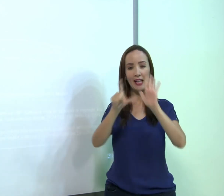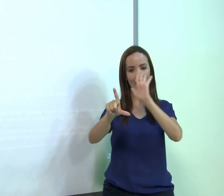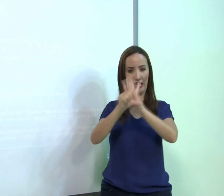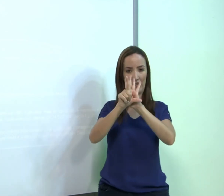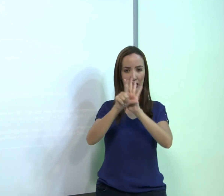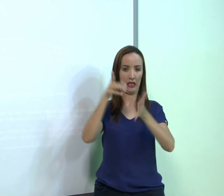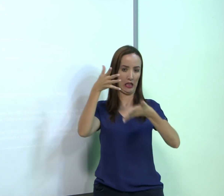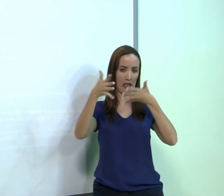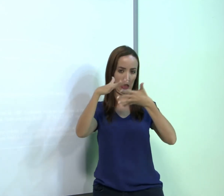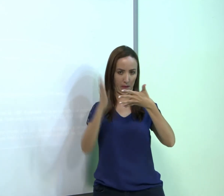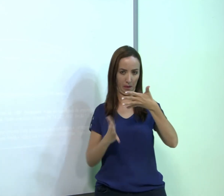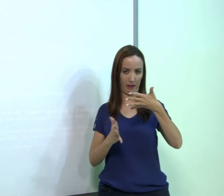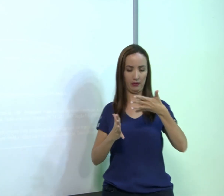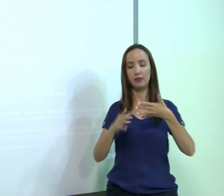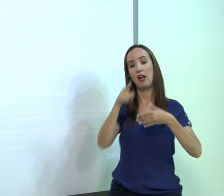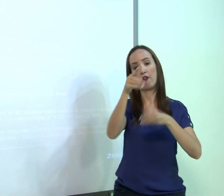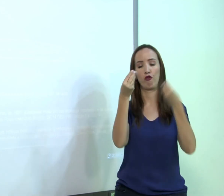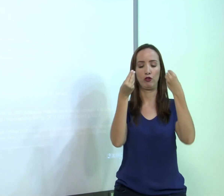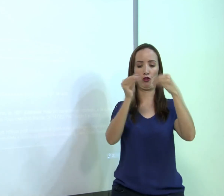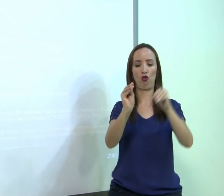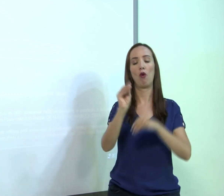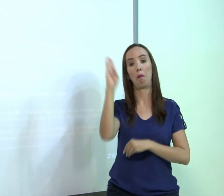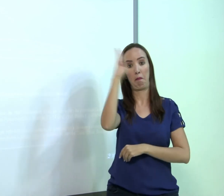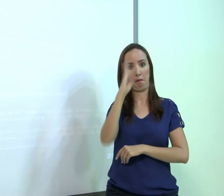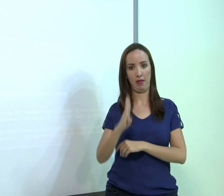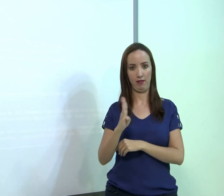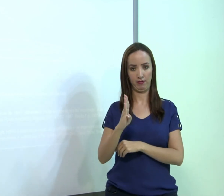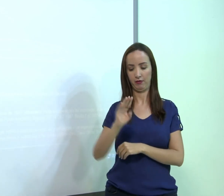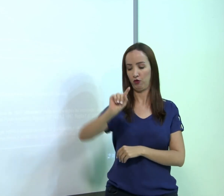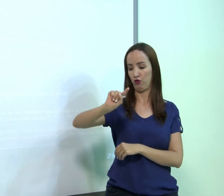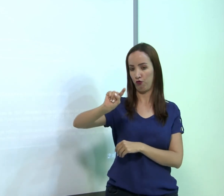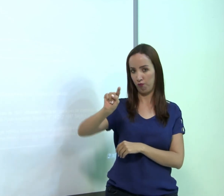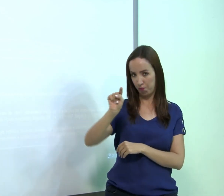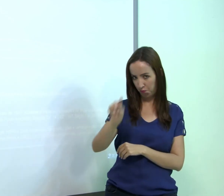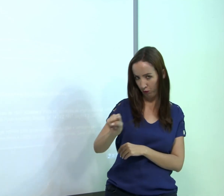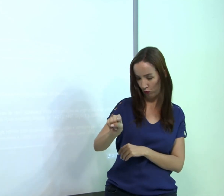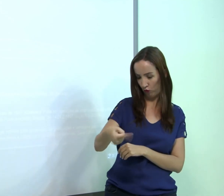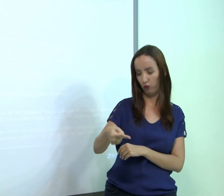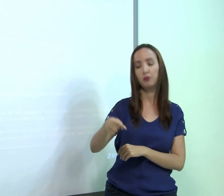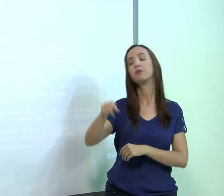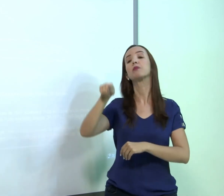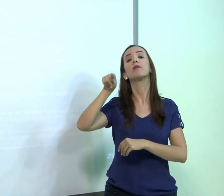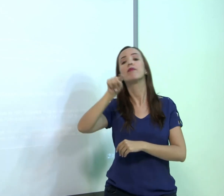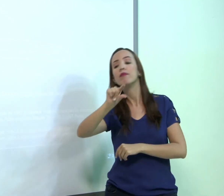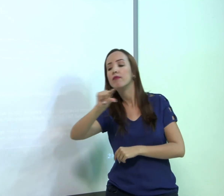Uma citação de lei, por exemplo, você coloca ali Brasil, vírgula,